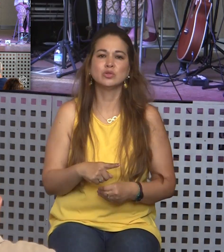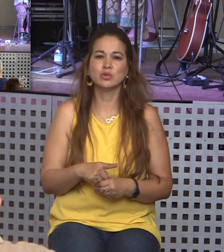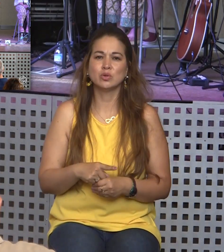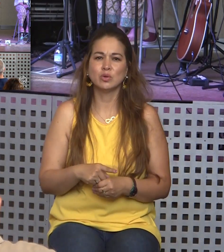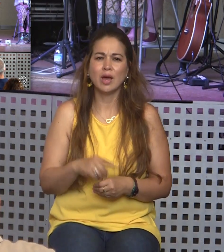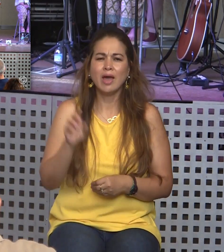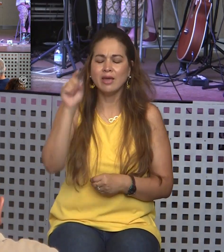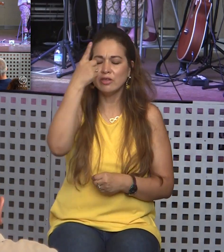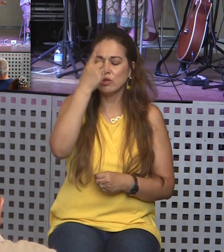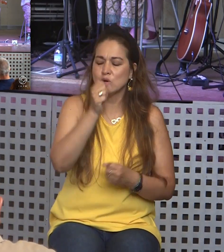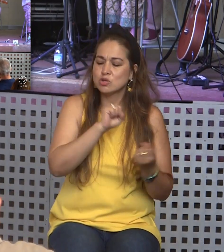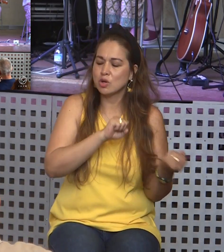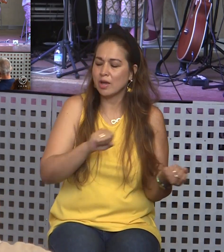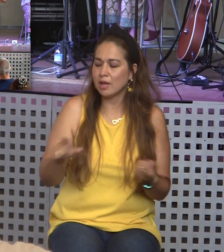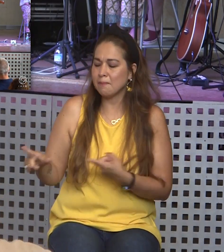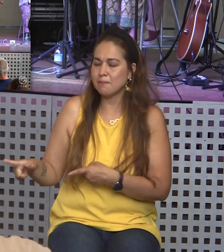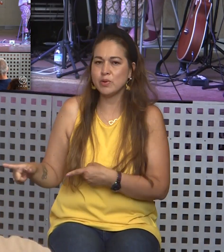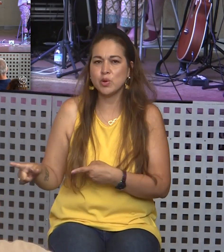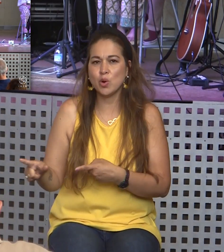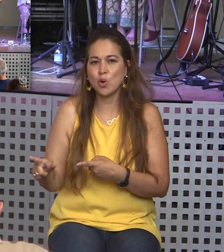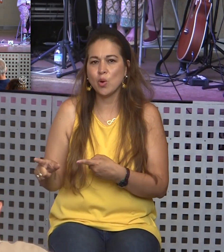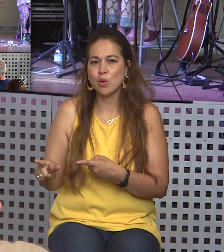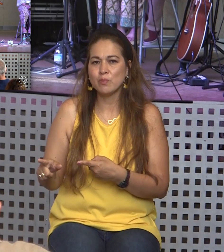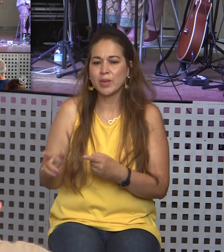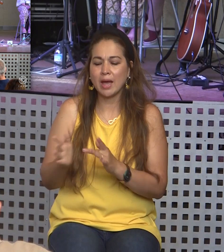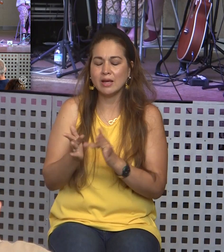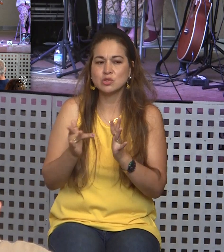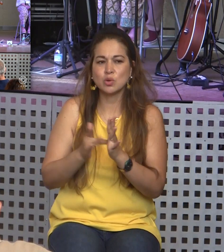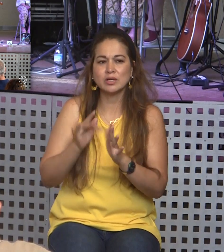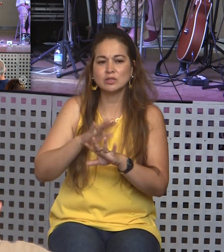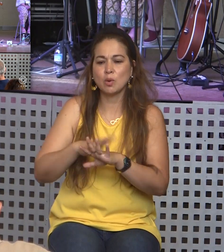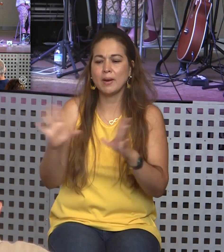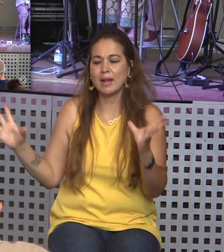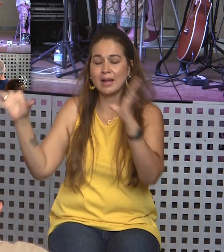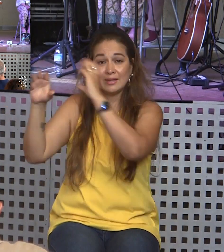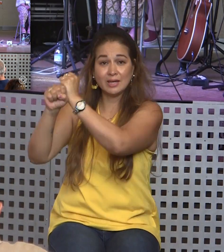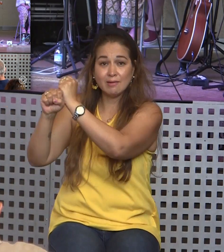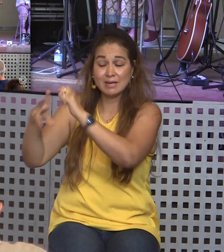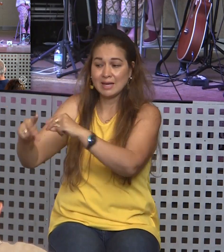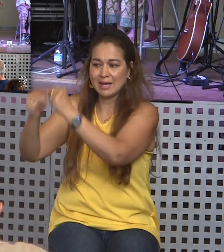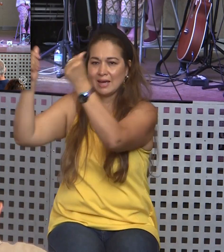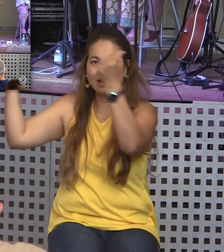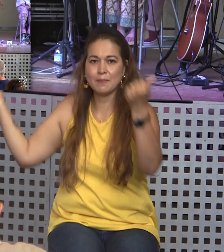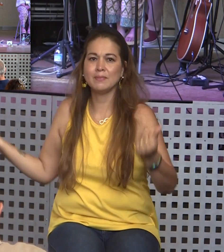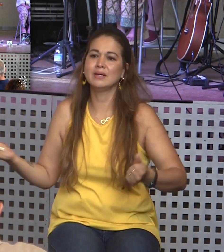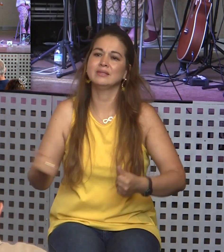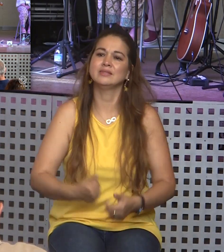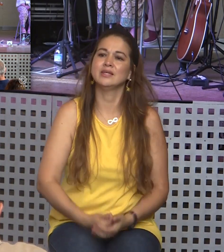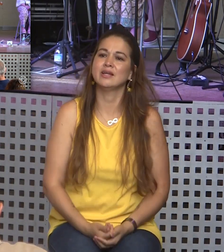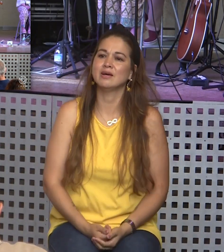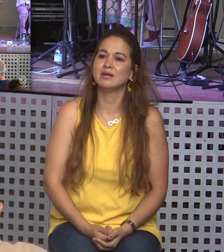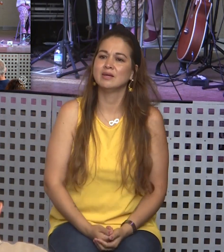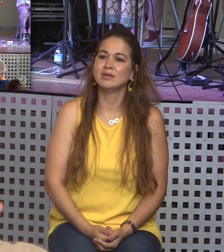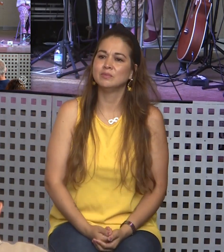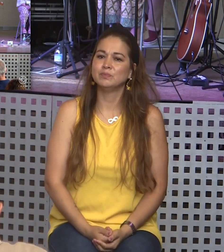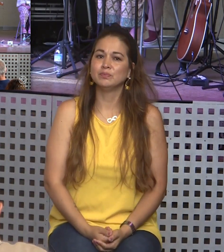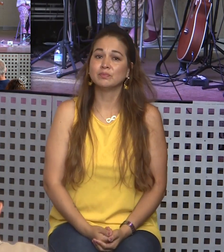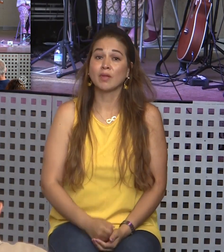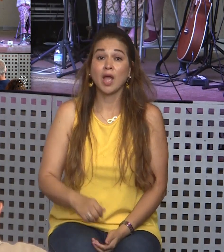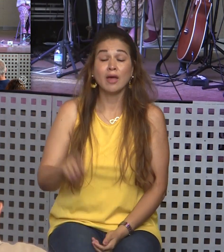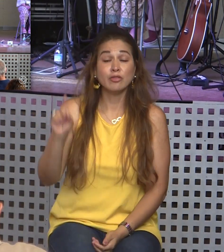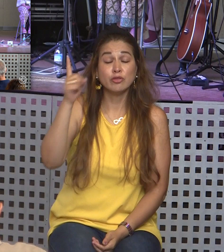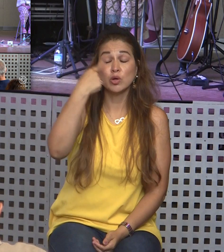Dios, que mandó que de las tinieblas resplandeciese la luz, es el que resplandeció en nuestros corazones. El que dijo, sea la